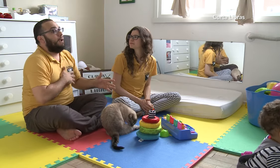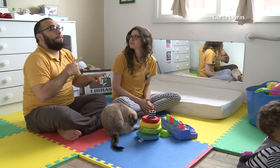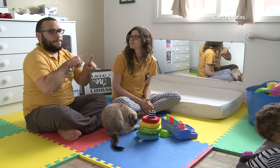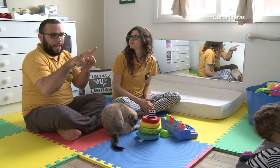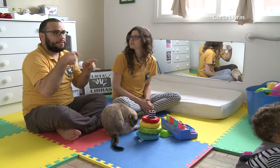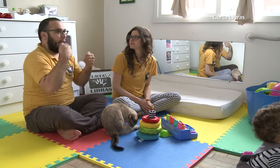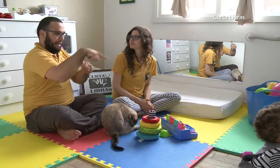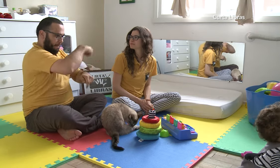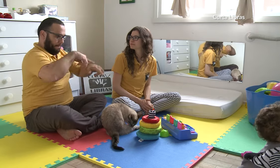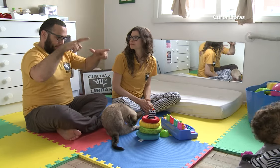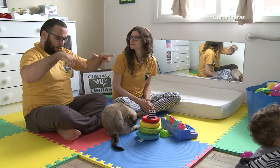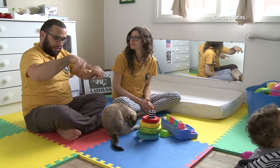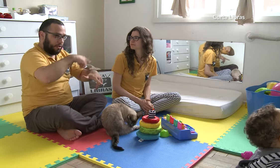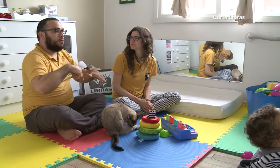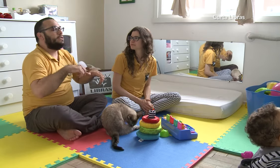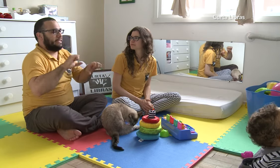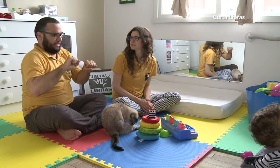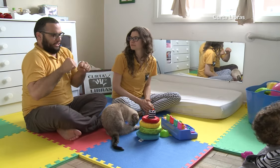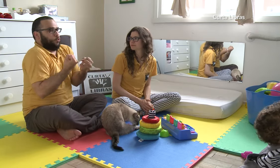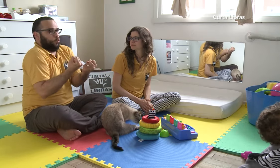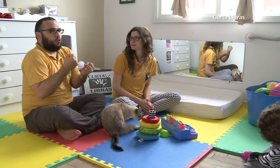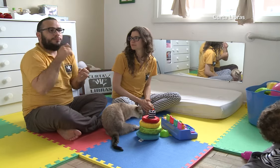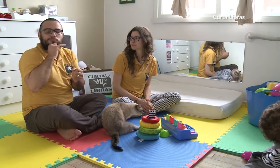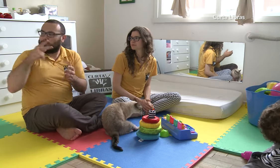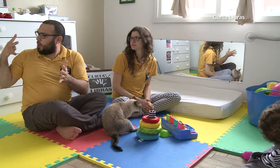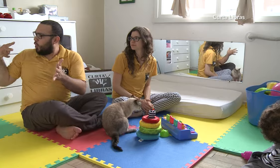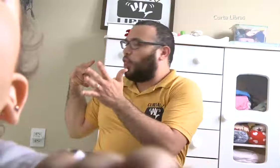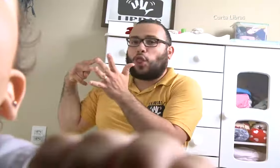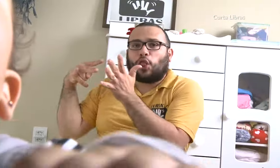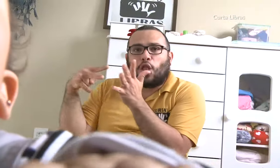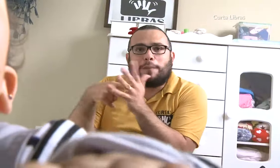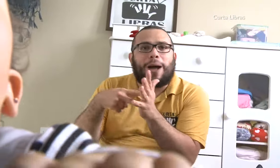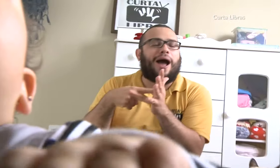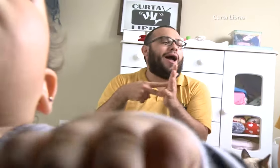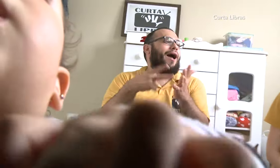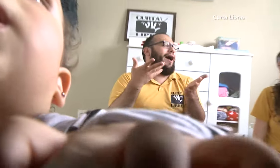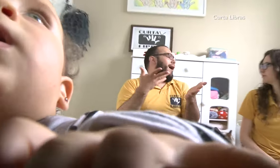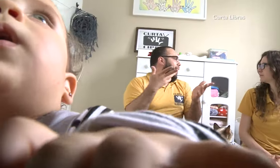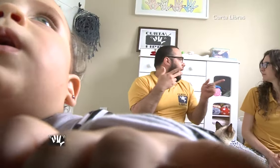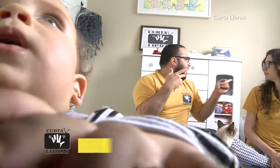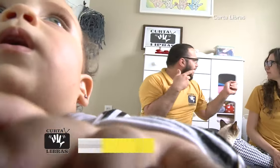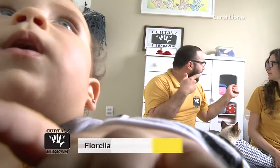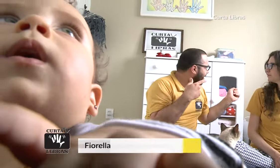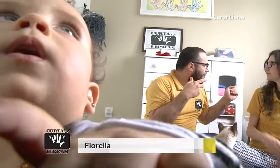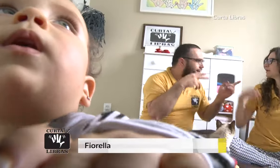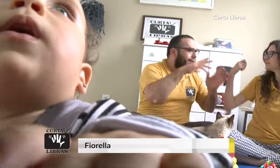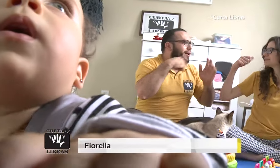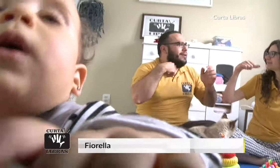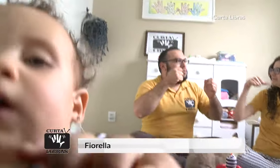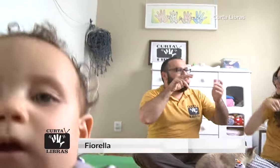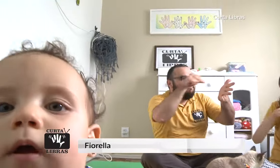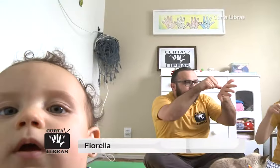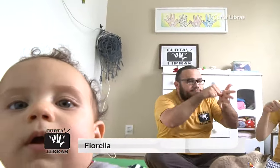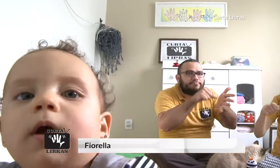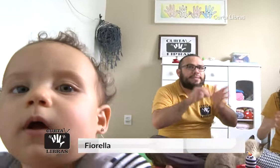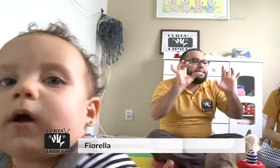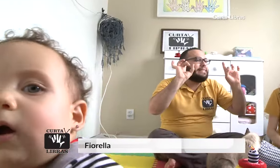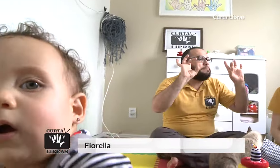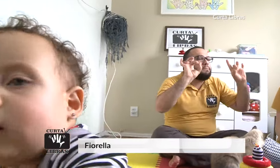fazia tempo e estava brincando pelo quarto. Então é um espaço em que ela se sente segura. Claro que a gente tem